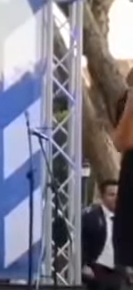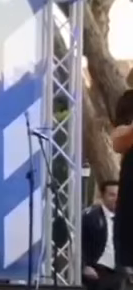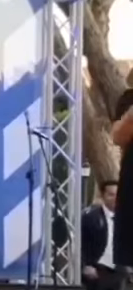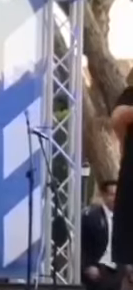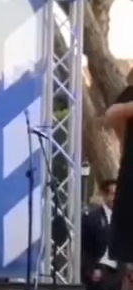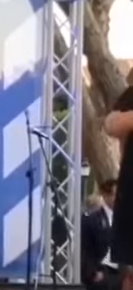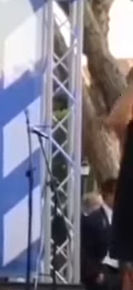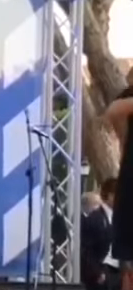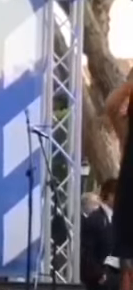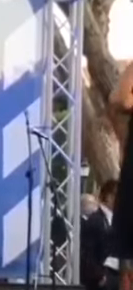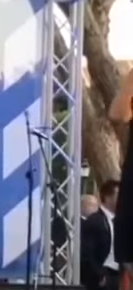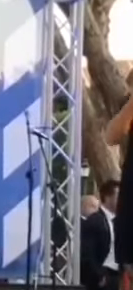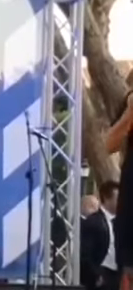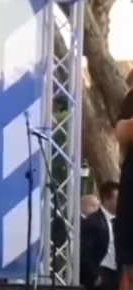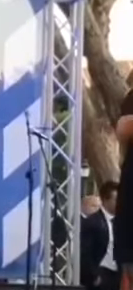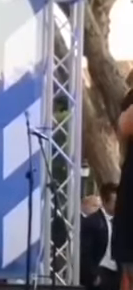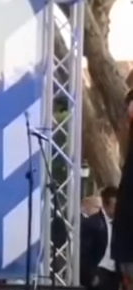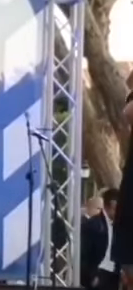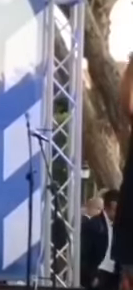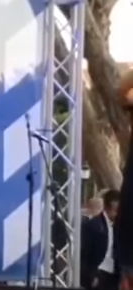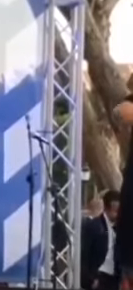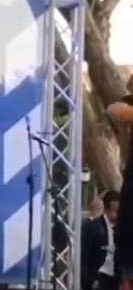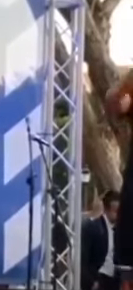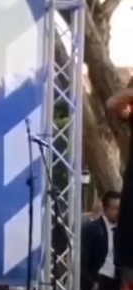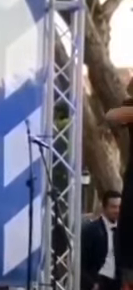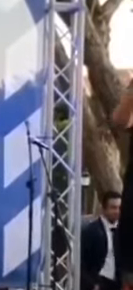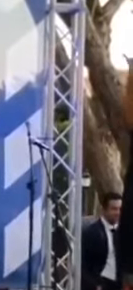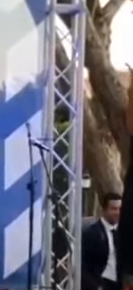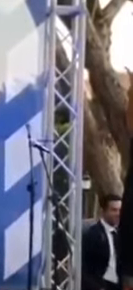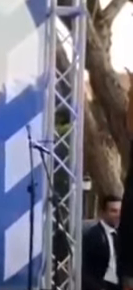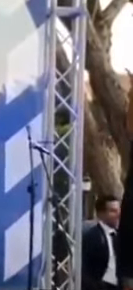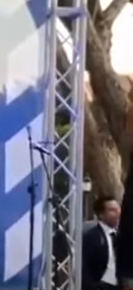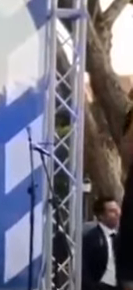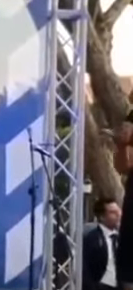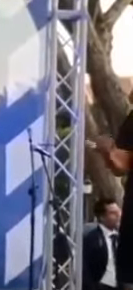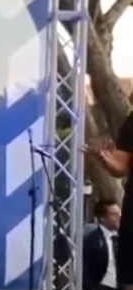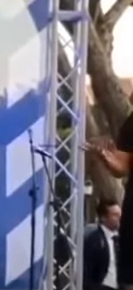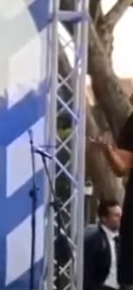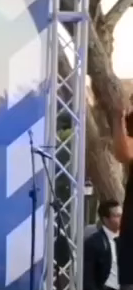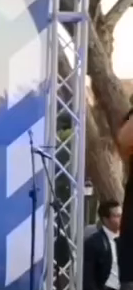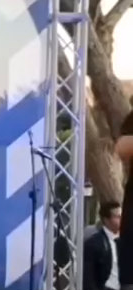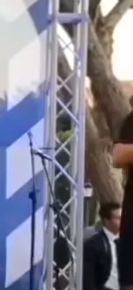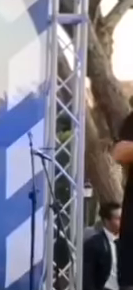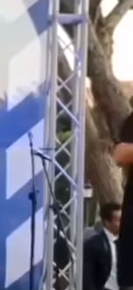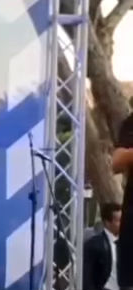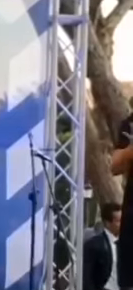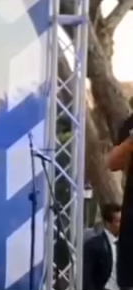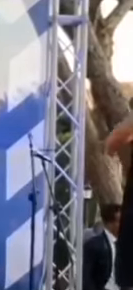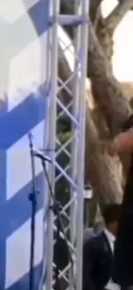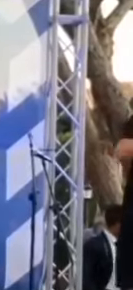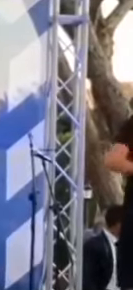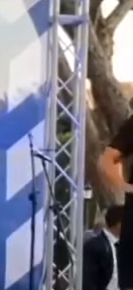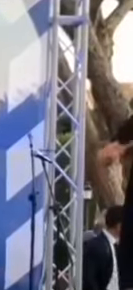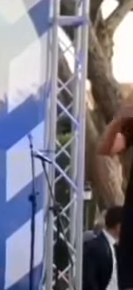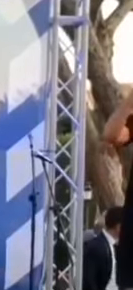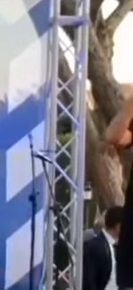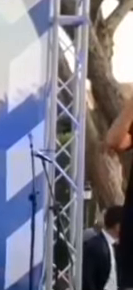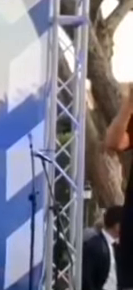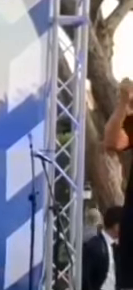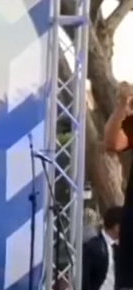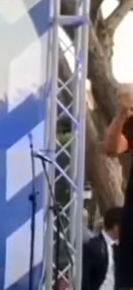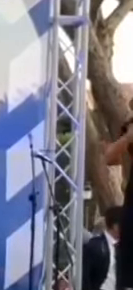e tu ci credi, anche lo Stato ci crede con te. Bocciato 3 volte, neanche l'hanno letto. Poi arriva Conte e dice: ma sai